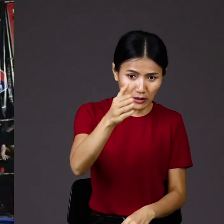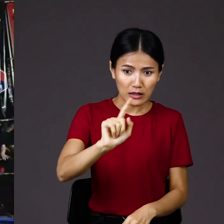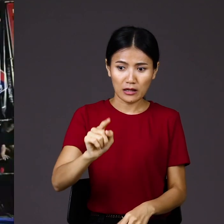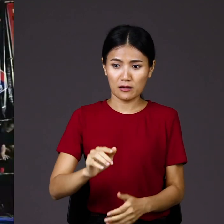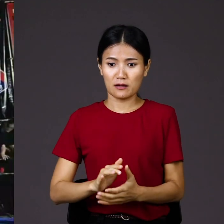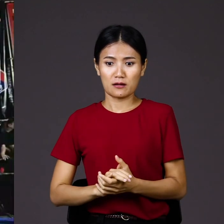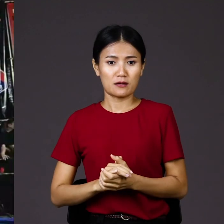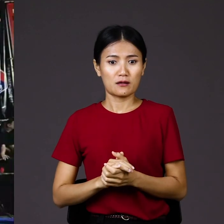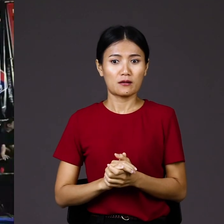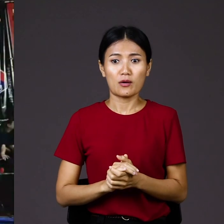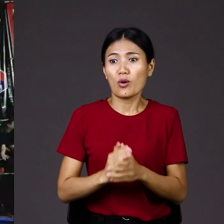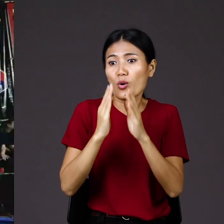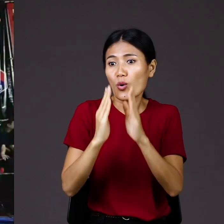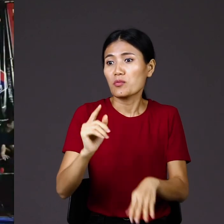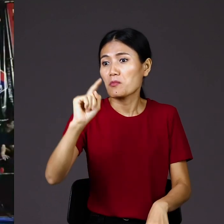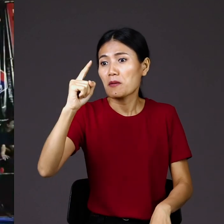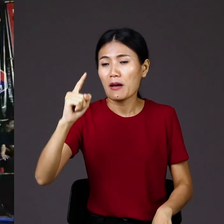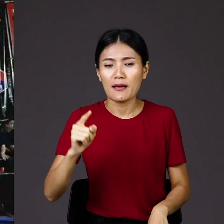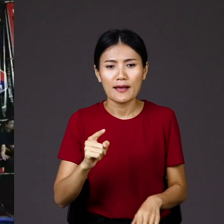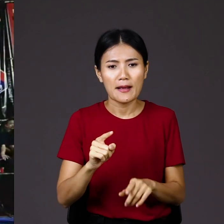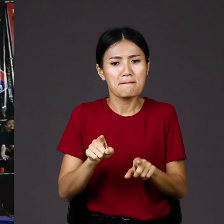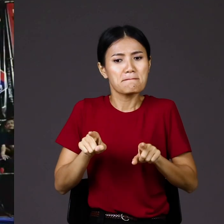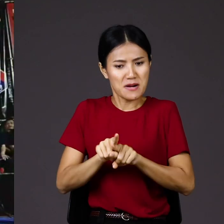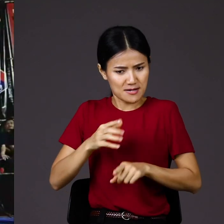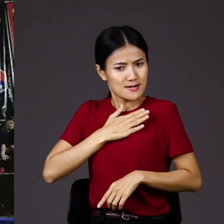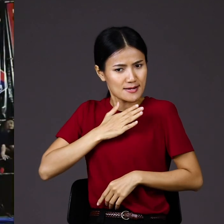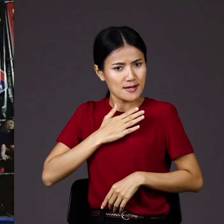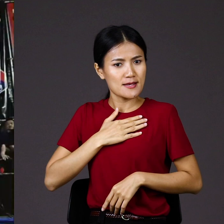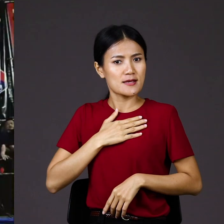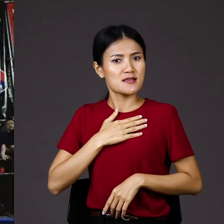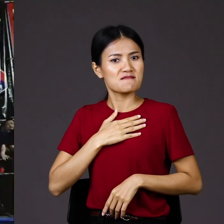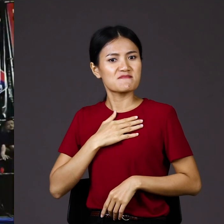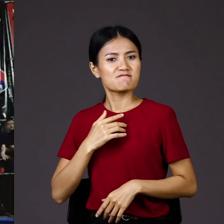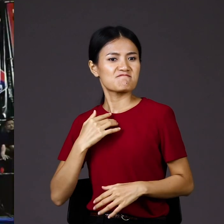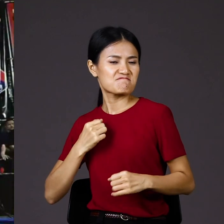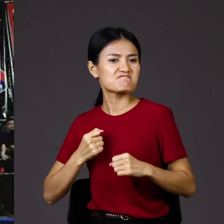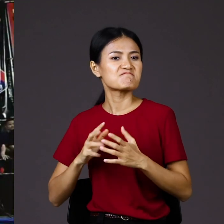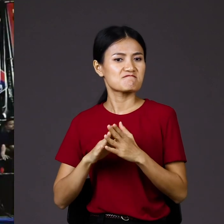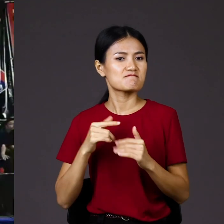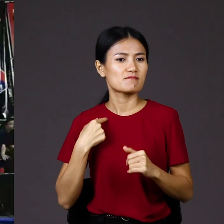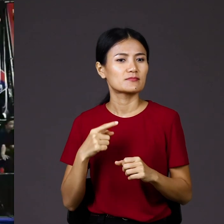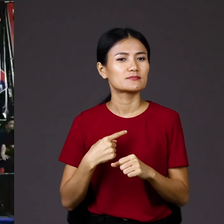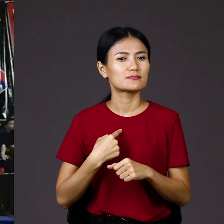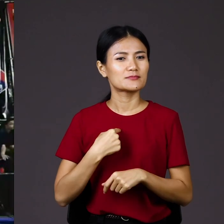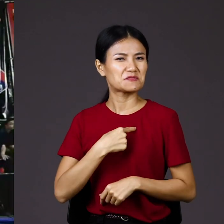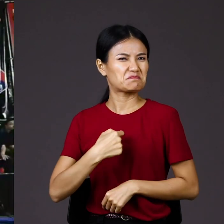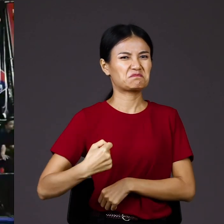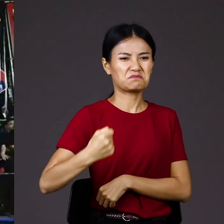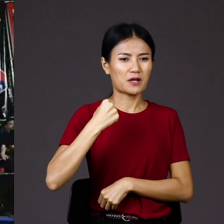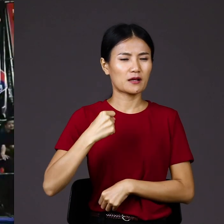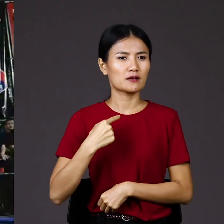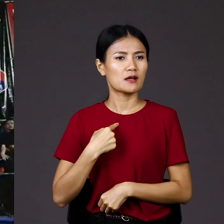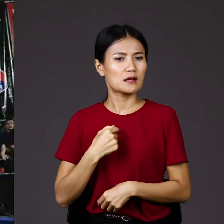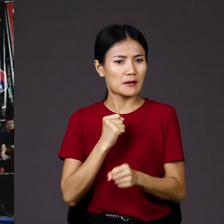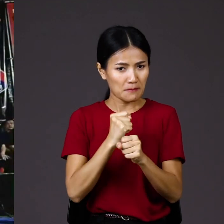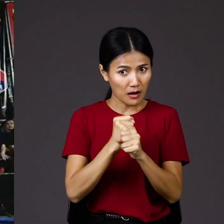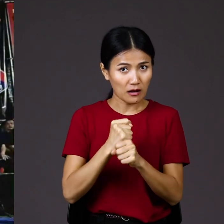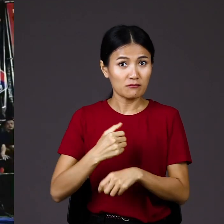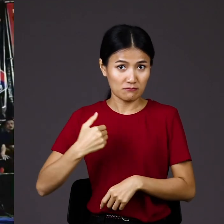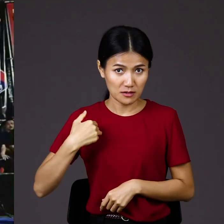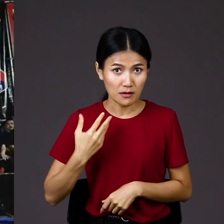ะมีกลุ่มคนแบบพวกเรากล้ามาชนกับปัญหากล้ามาชนกับมาเฟียหรือเปล่า